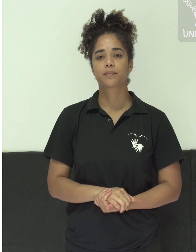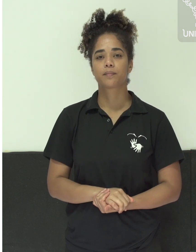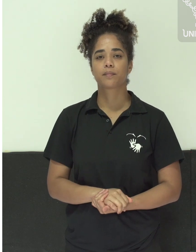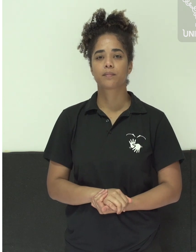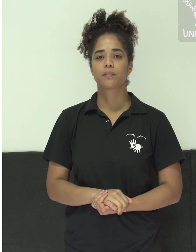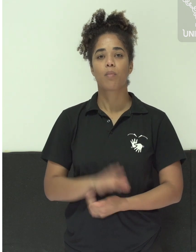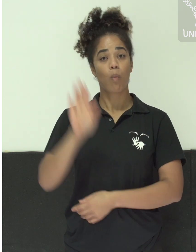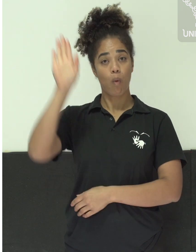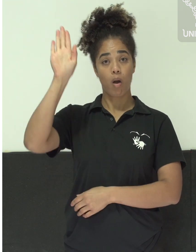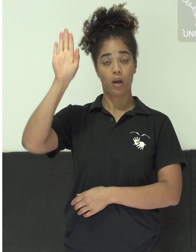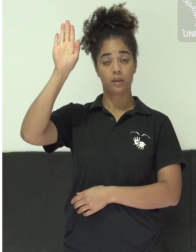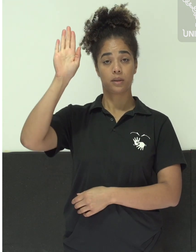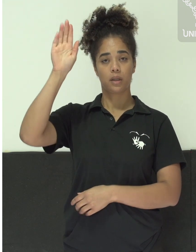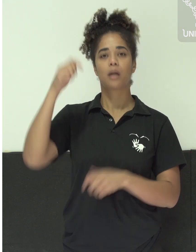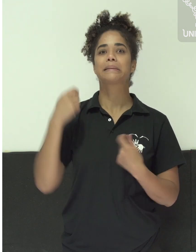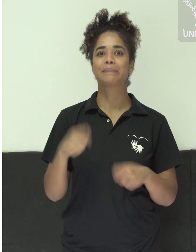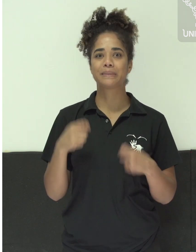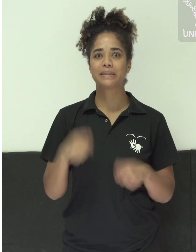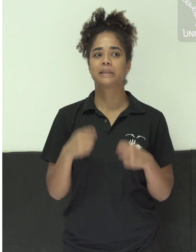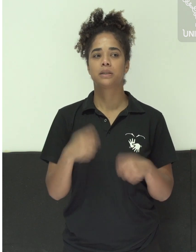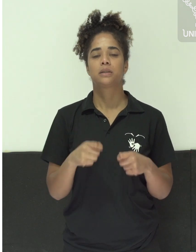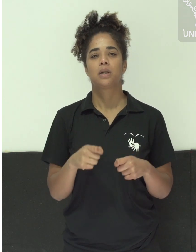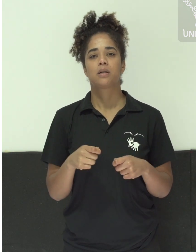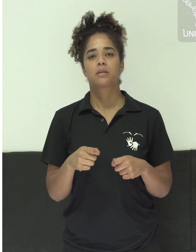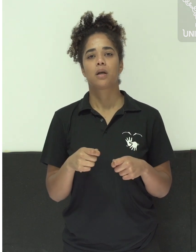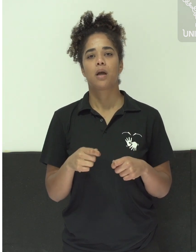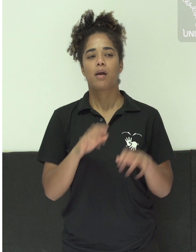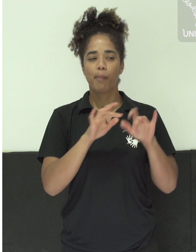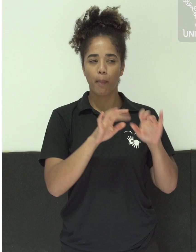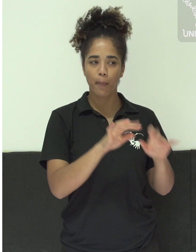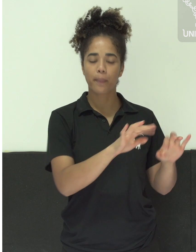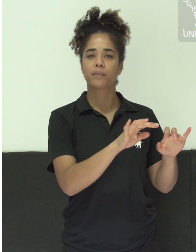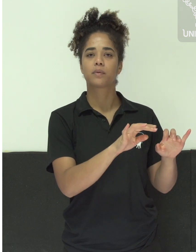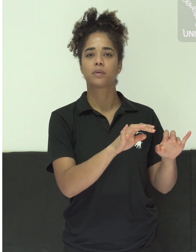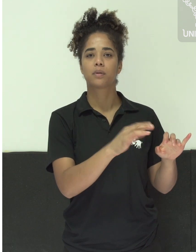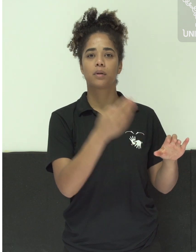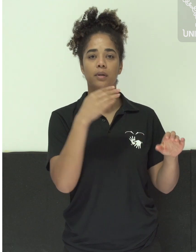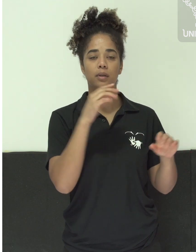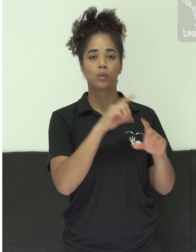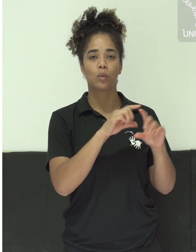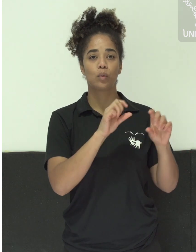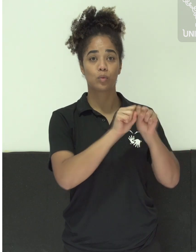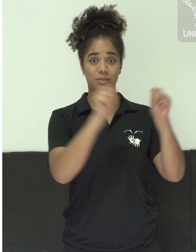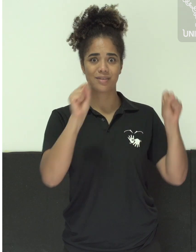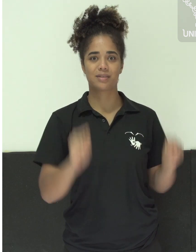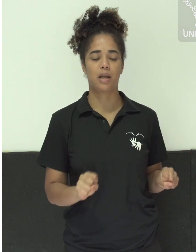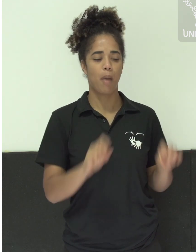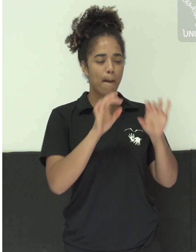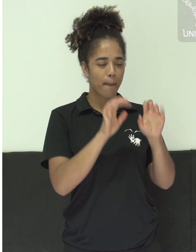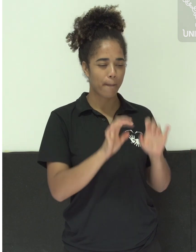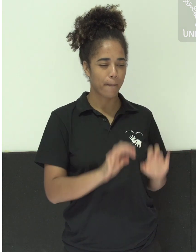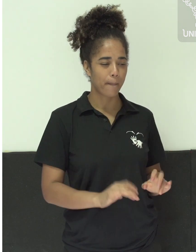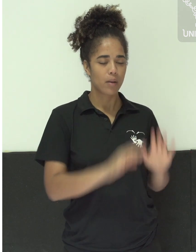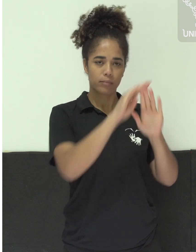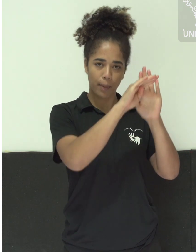O candidato deverá acessar o sistema, preencher o formulário eletrônico e anexar toda a